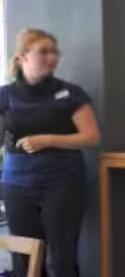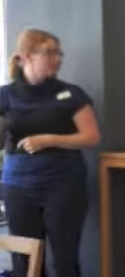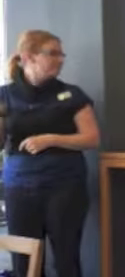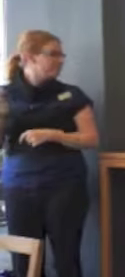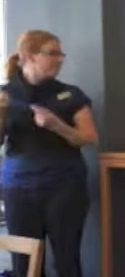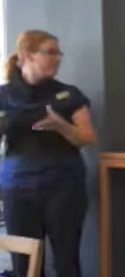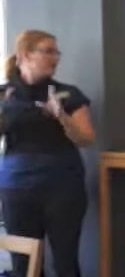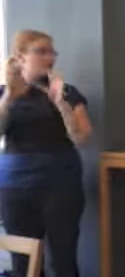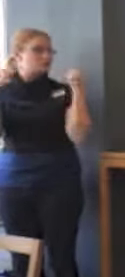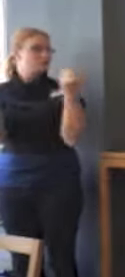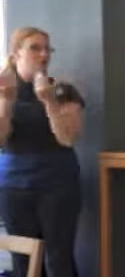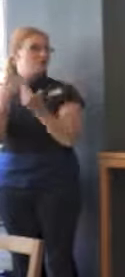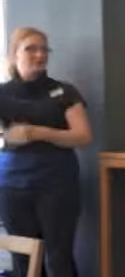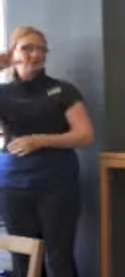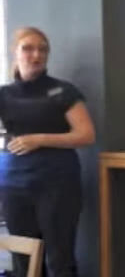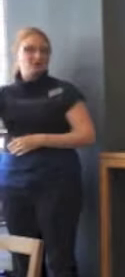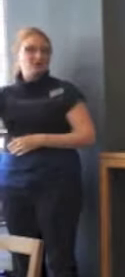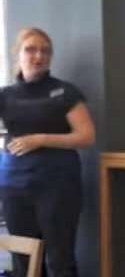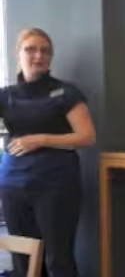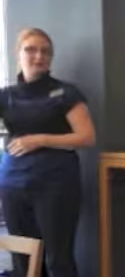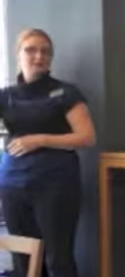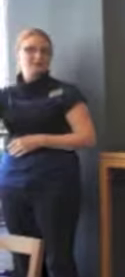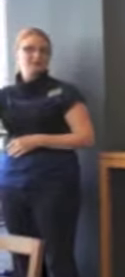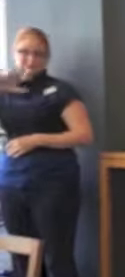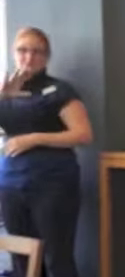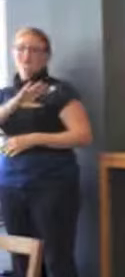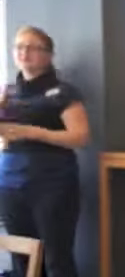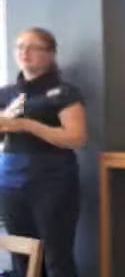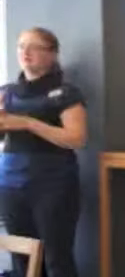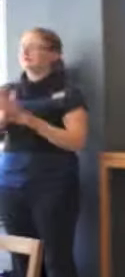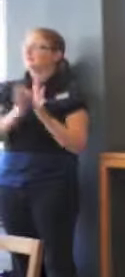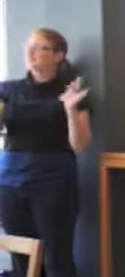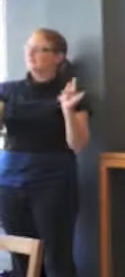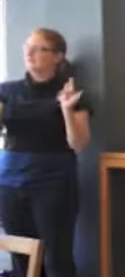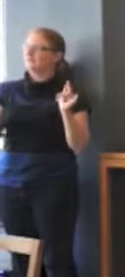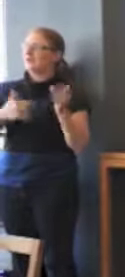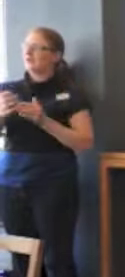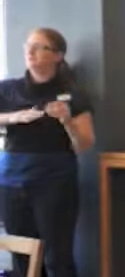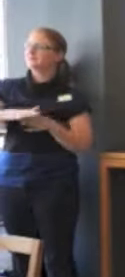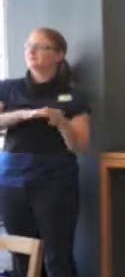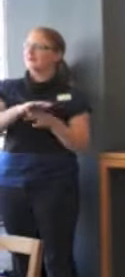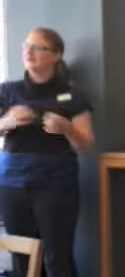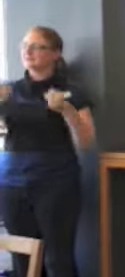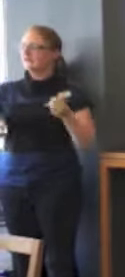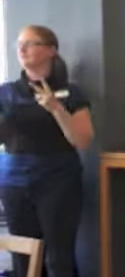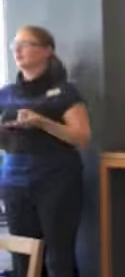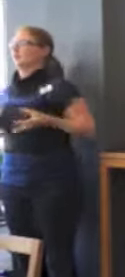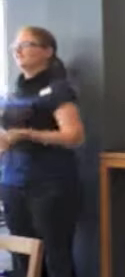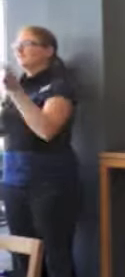sociala företagandet ligger ju mellan de här fria marknadskrafterna och de